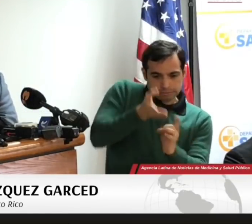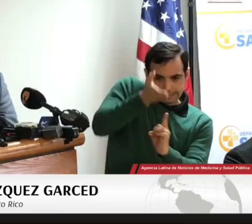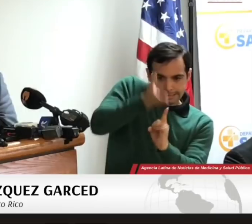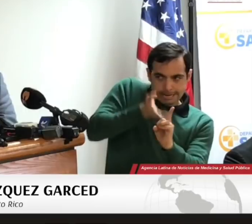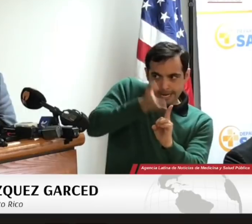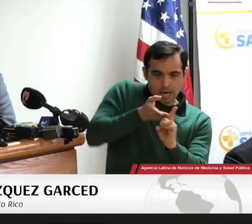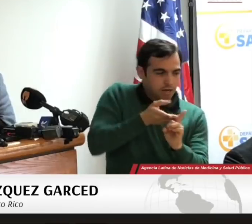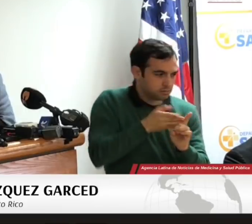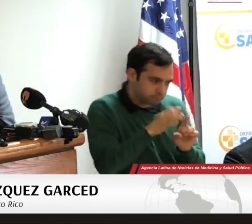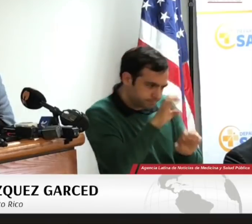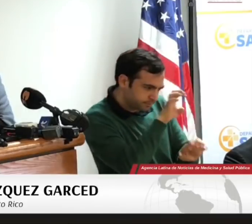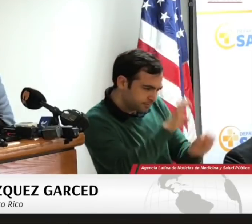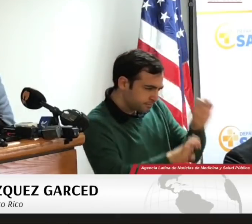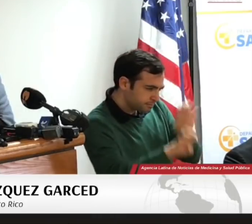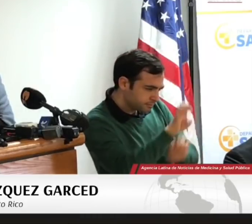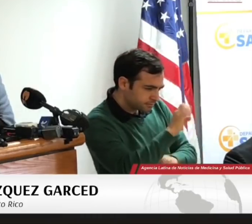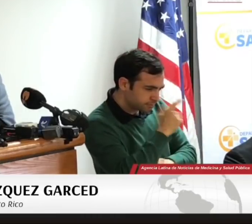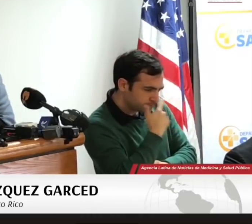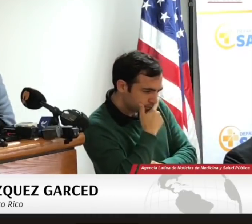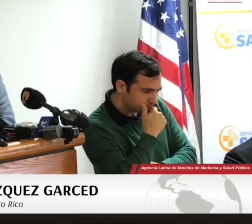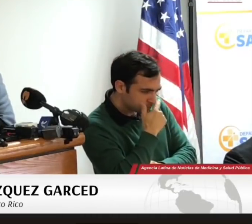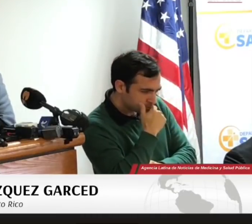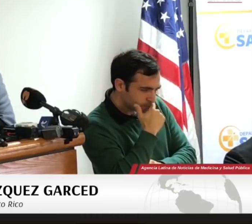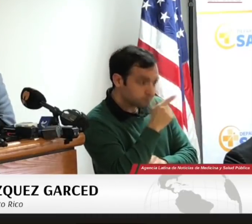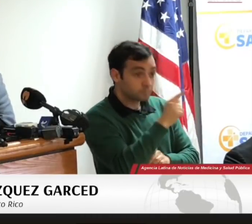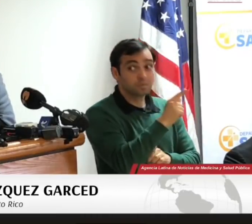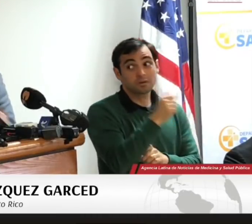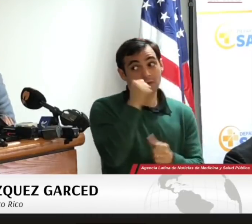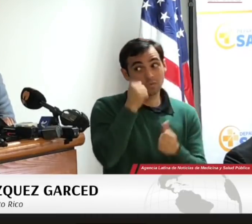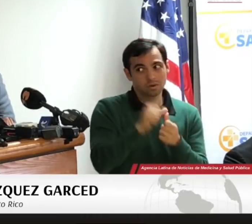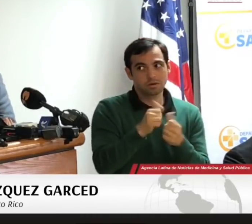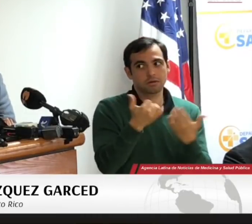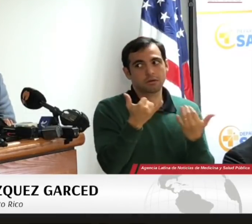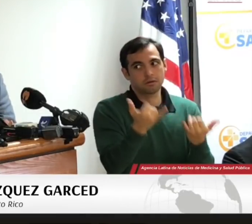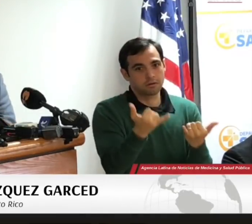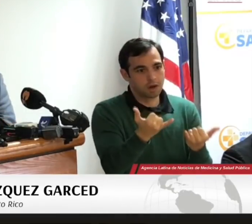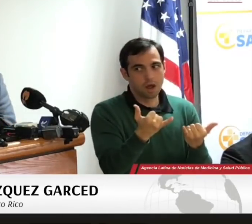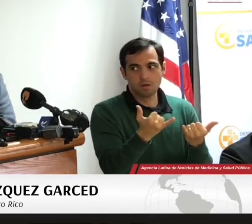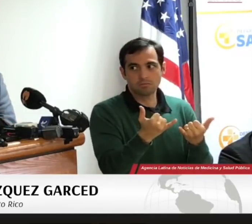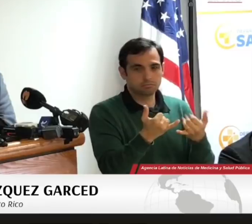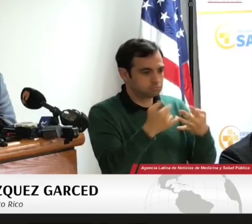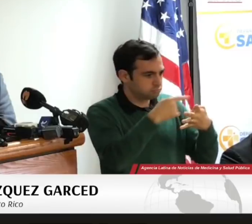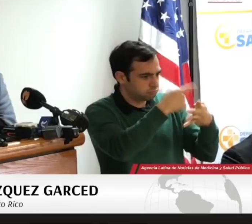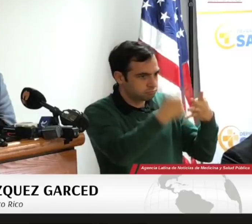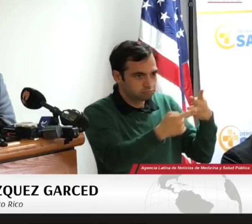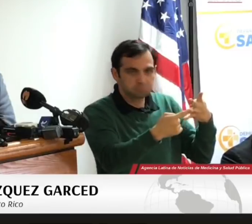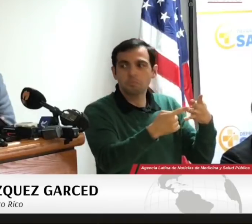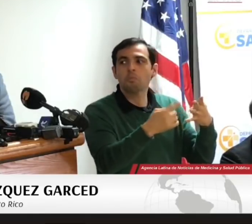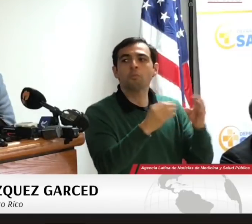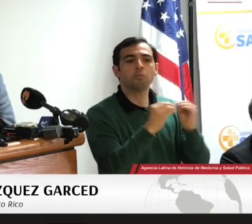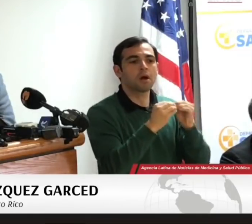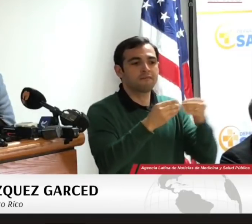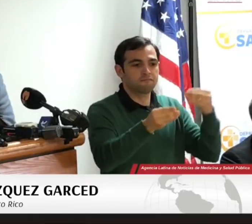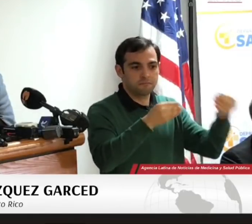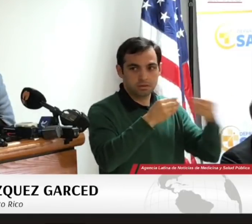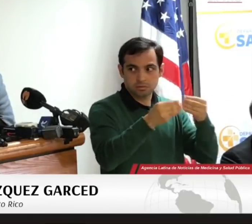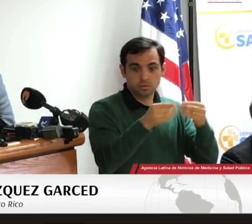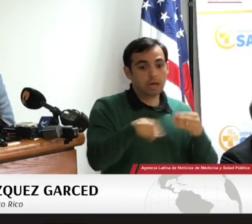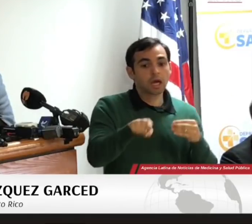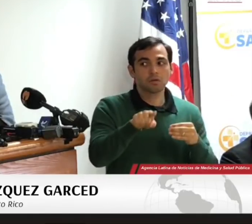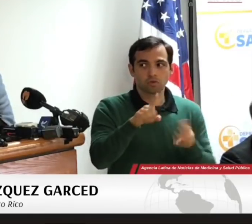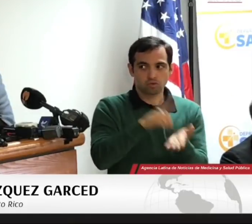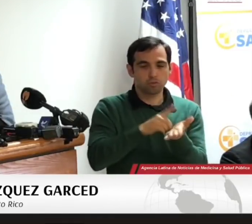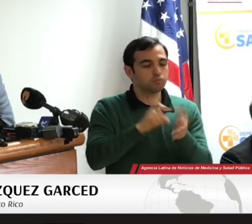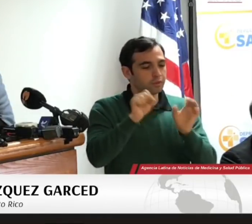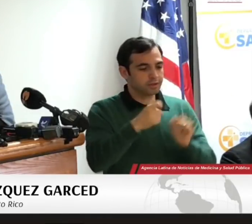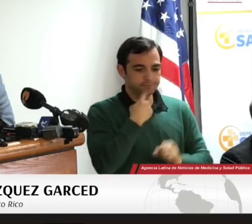evaluar las condiciones que ellos tenían, acuérdense que ahora se flexibilizaron las guías, el médico entendió hacerle las pruebas, así que ellos le hicieron